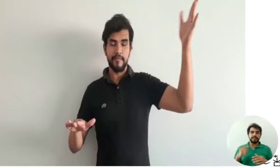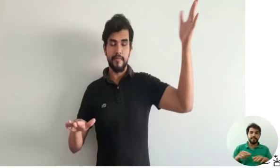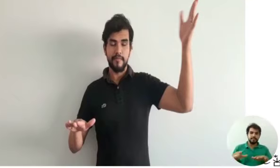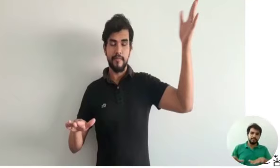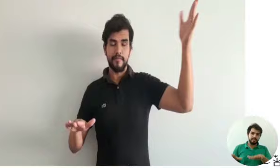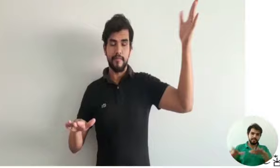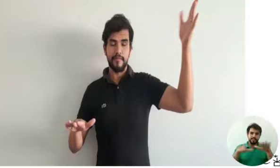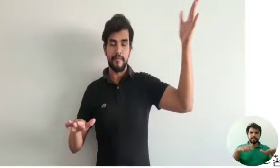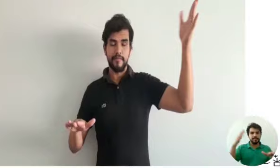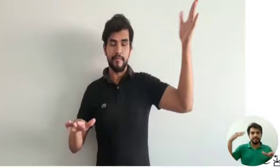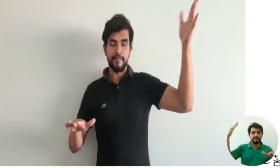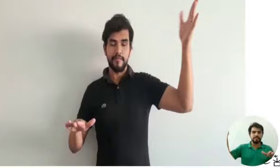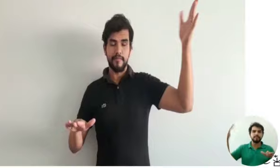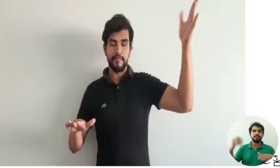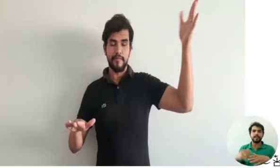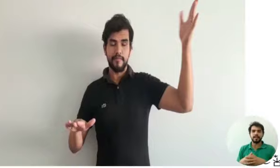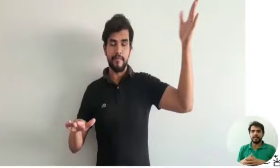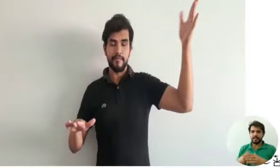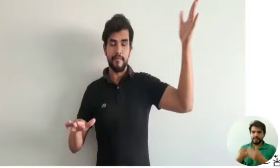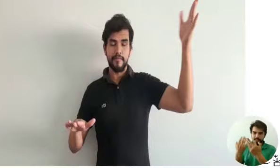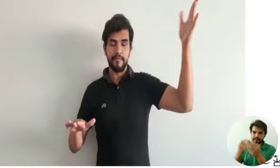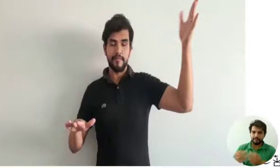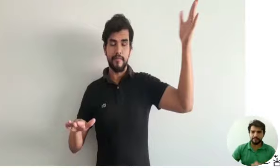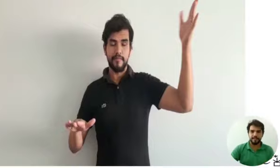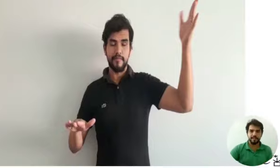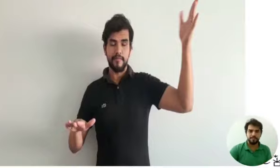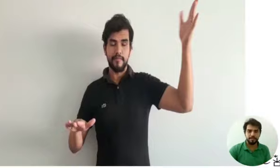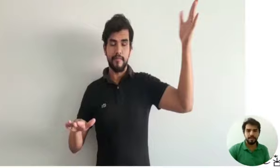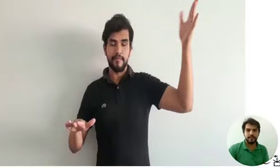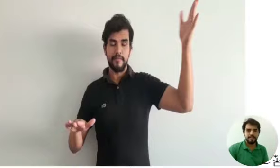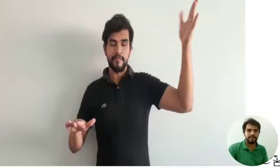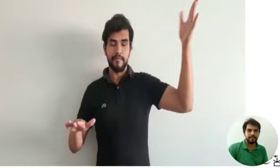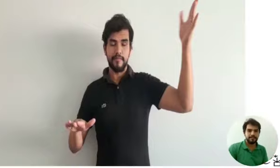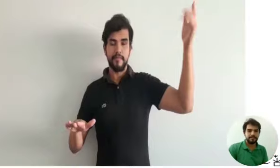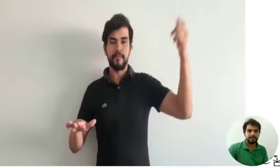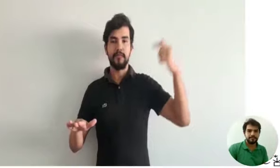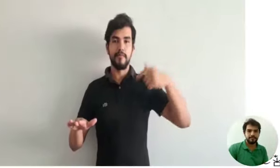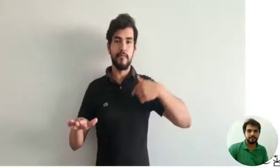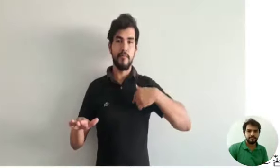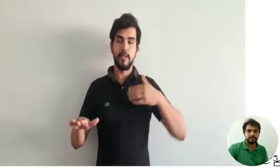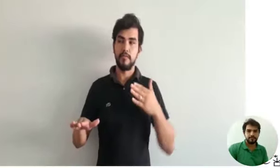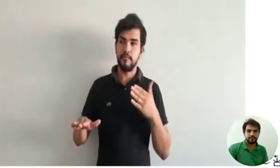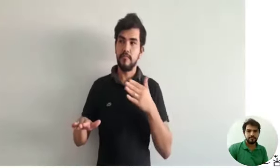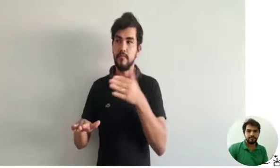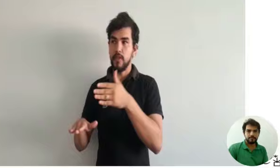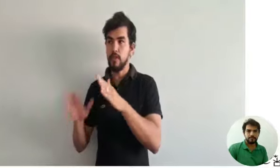semana passada, ou seja, nas semanas que vem, lá na frente, o que é que vai ter?